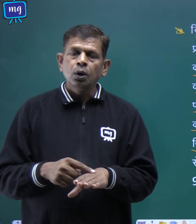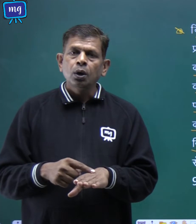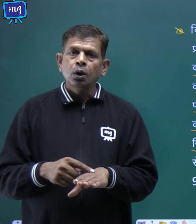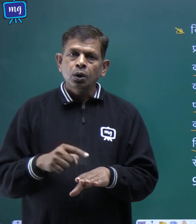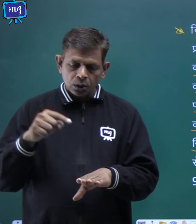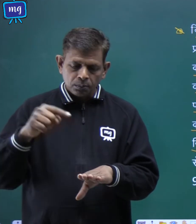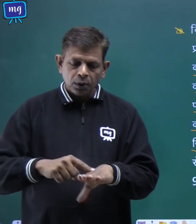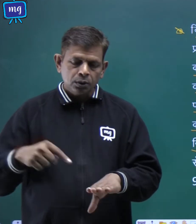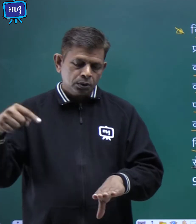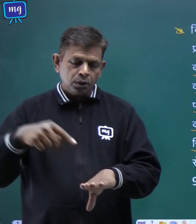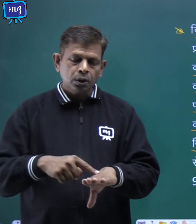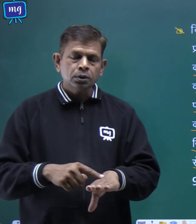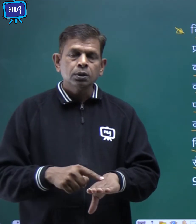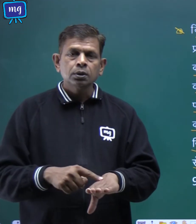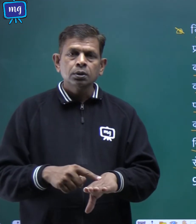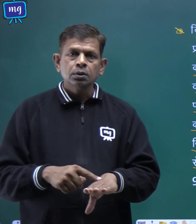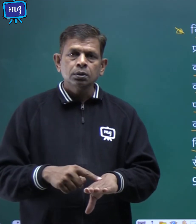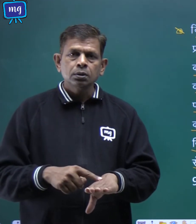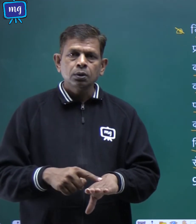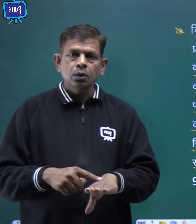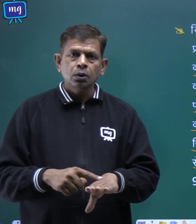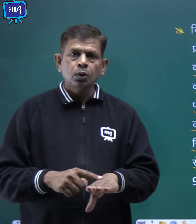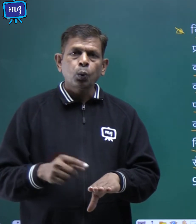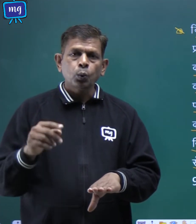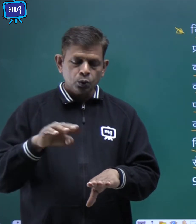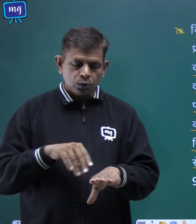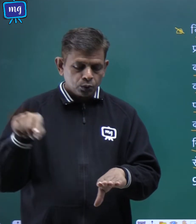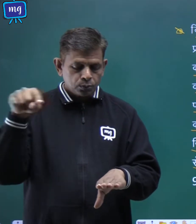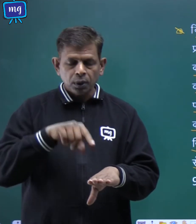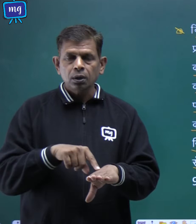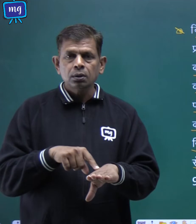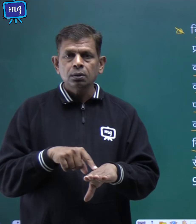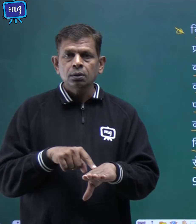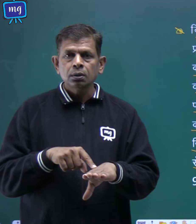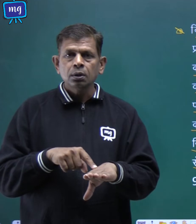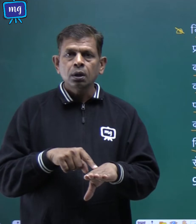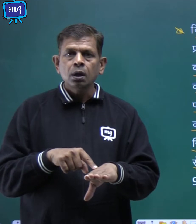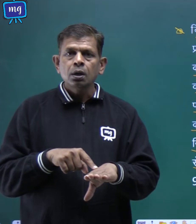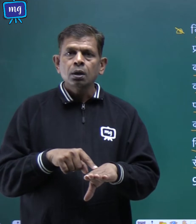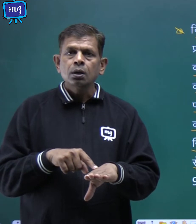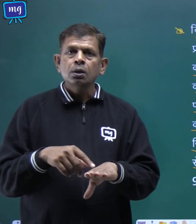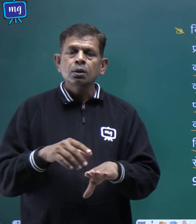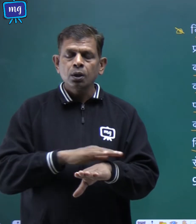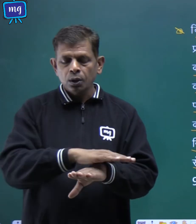दर्पण से टकराती है उस पर दर्पण से